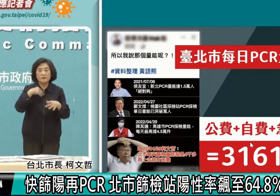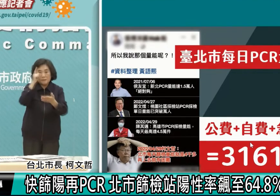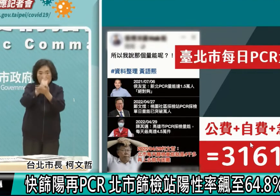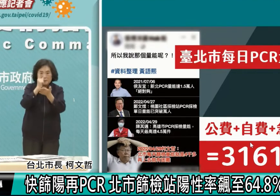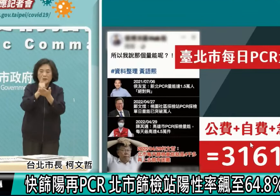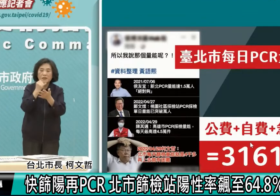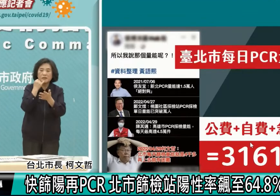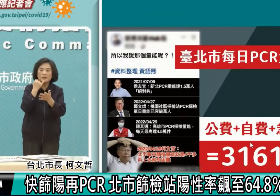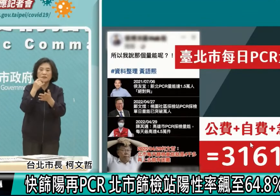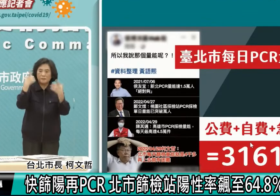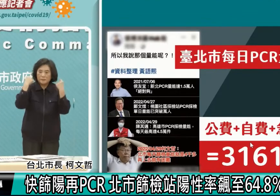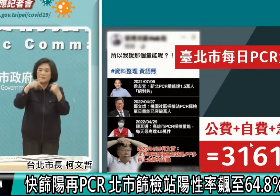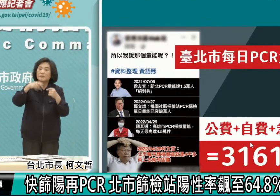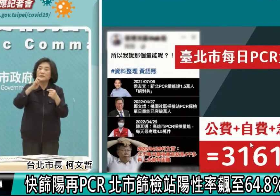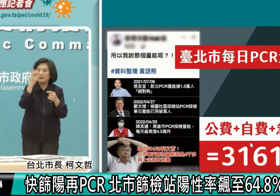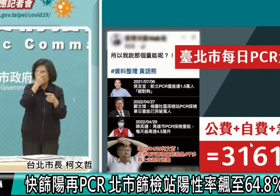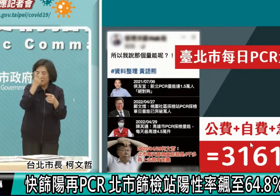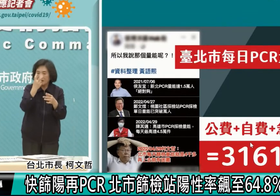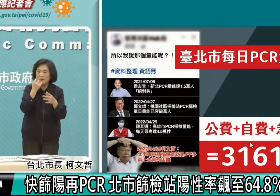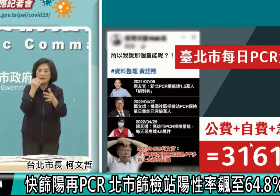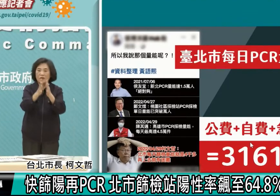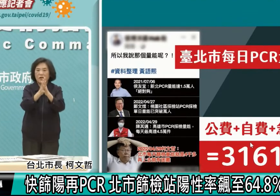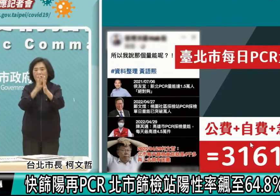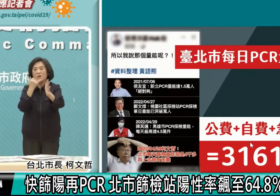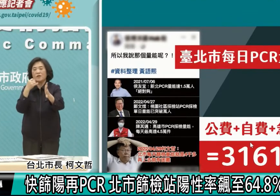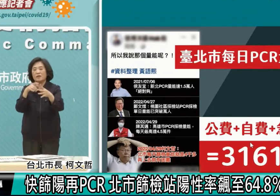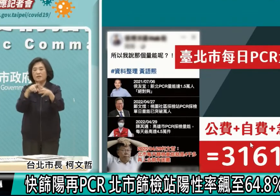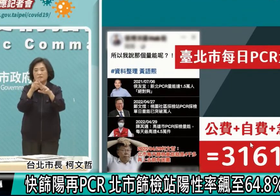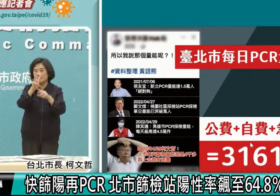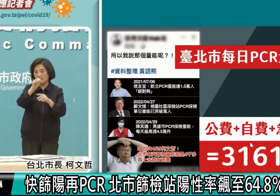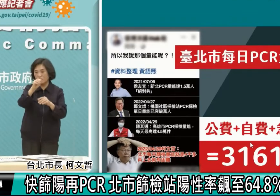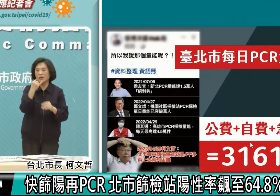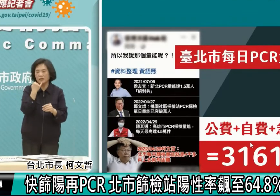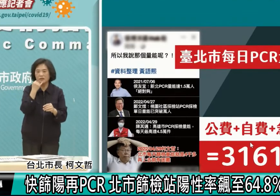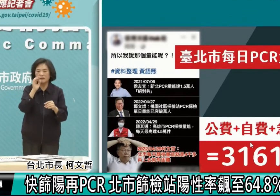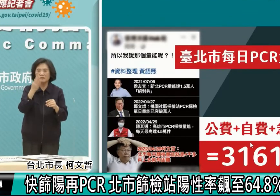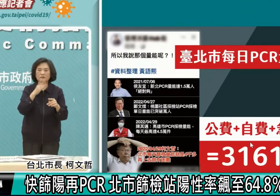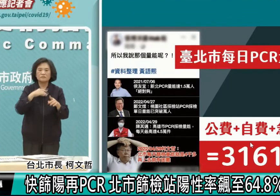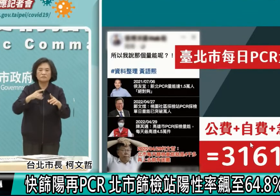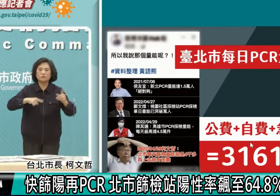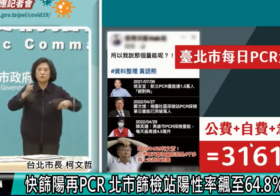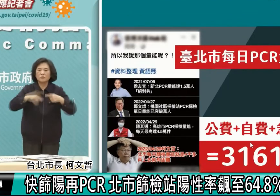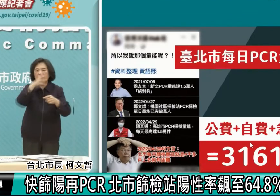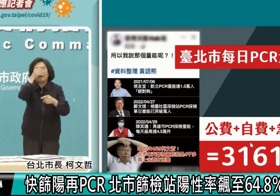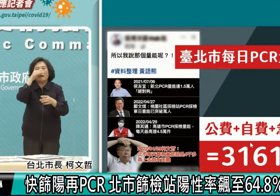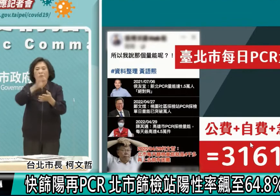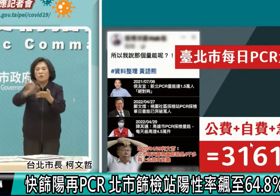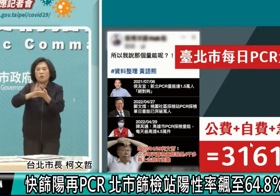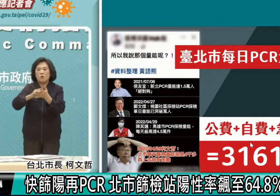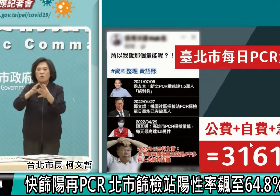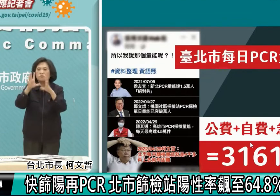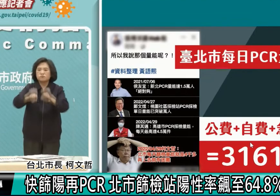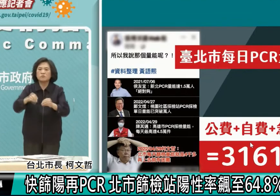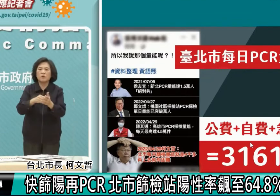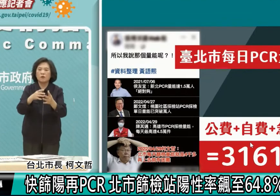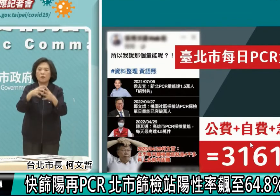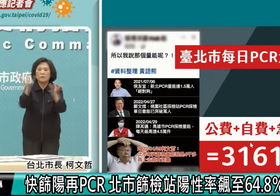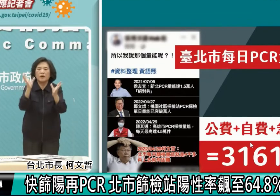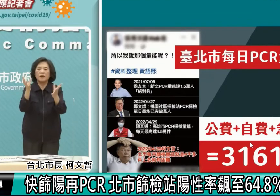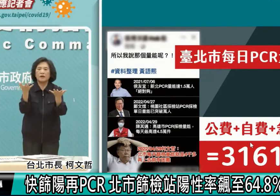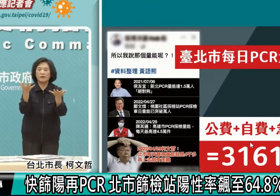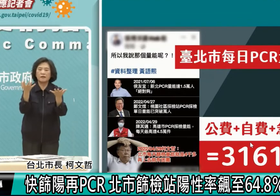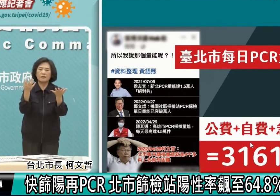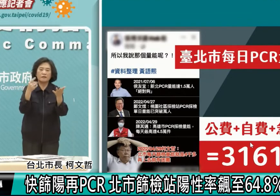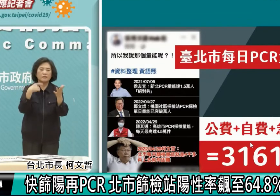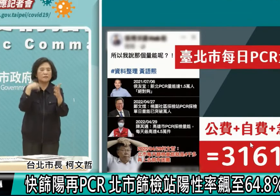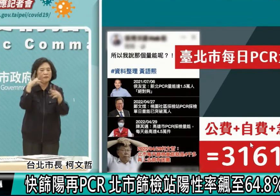有三可以做3万的这种量能，你知道、哦、不会随便 被使用过度崩溃。那么因为现